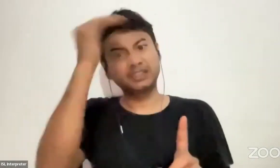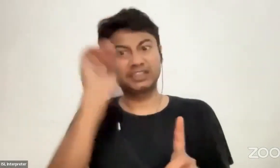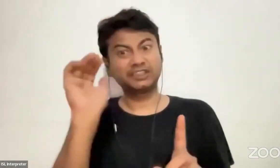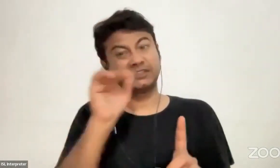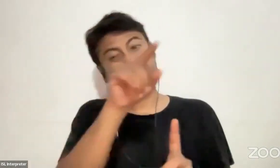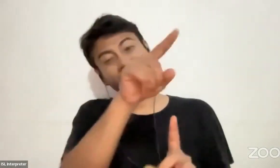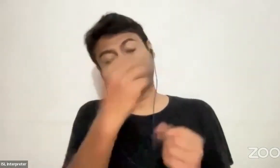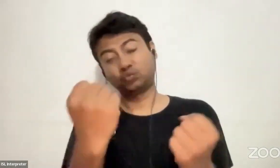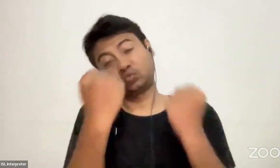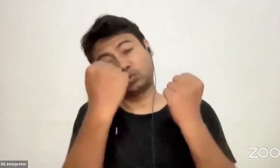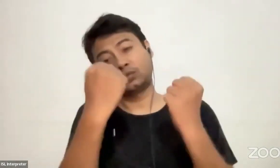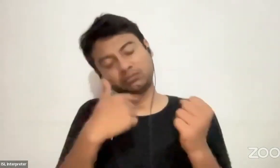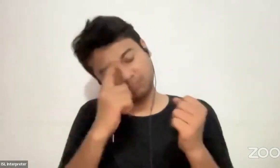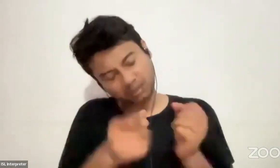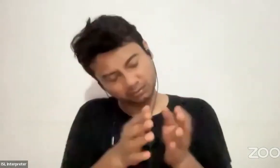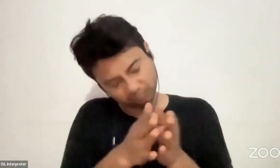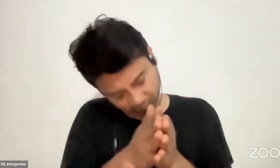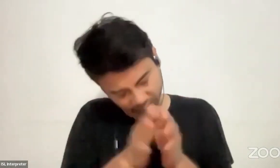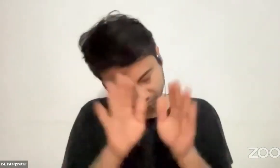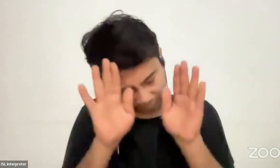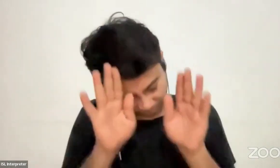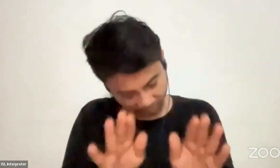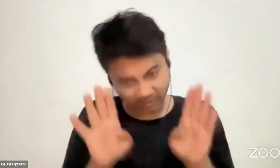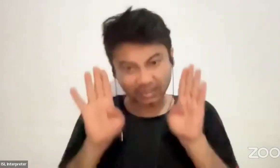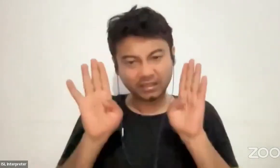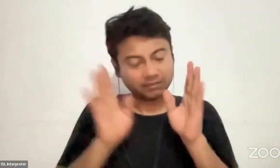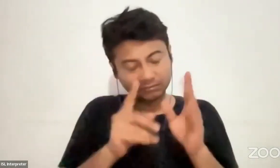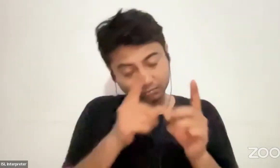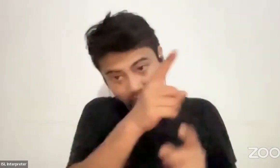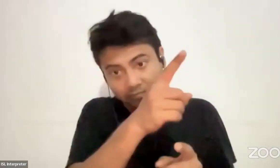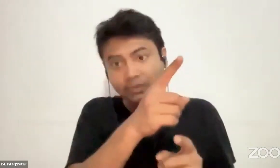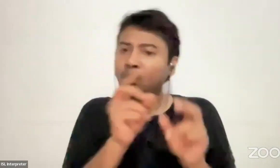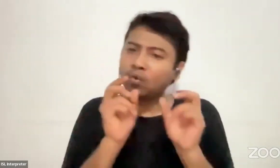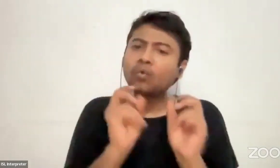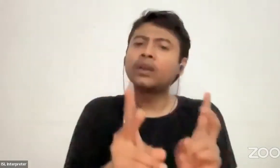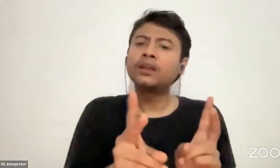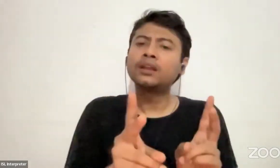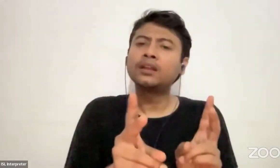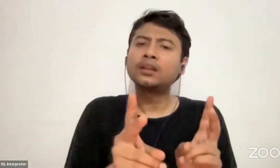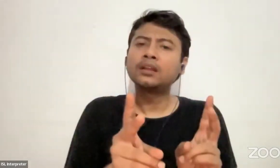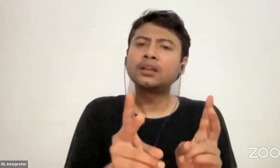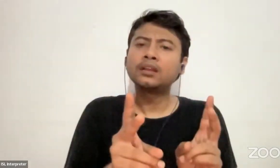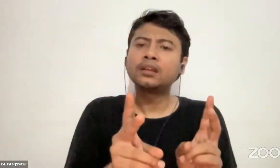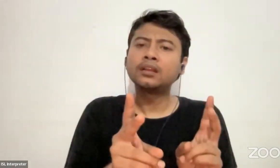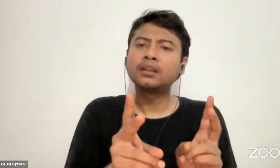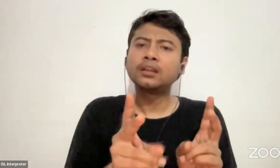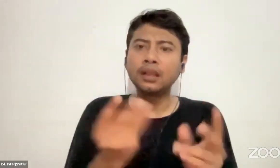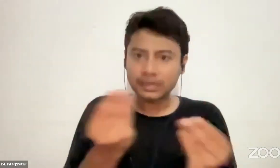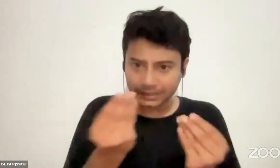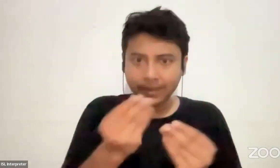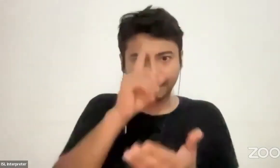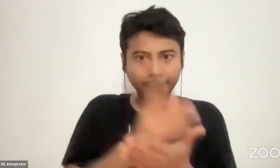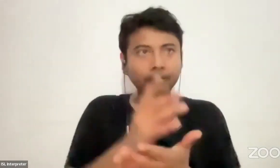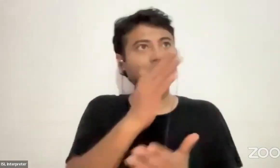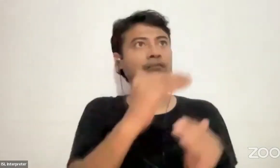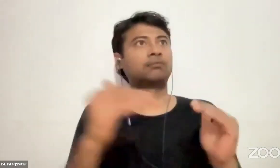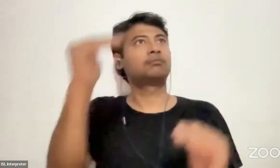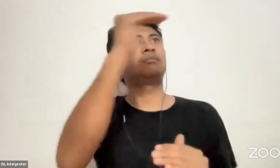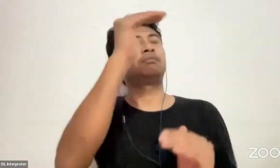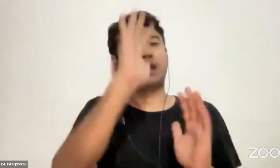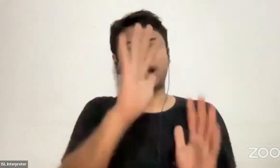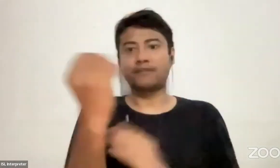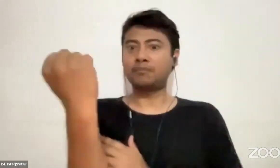रहे हैं, कोई कोई सोचता है कि मेरे को तो गणेश जी अच्छे लग रहे हैं, कोई सोचता है मेरे को तो देवी माता अच्छी लग रही